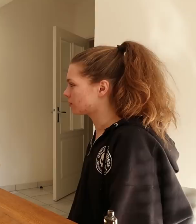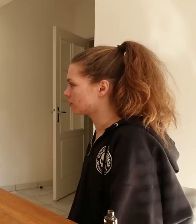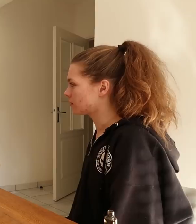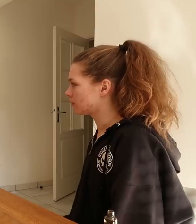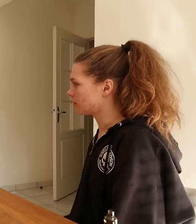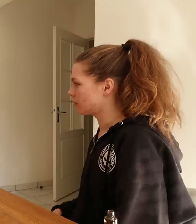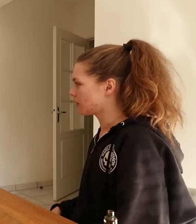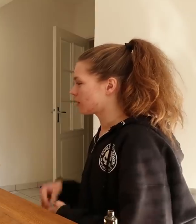jours?